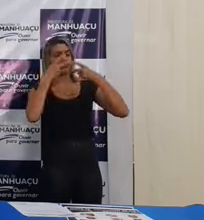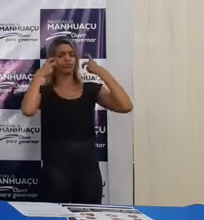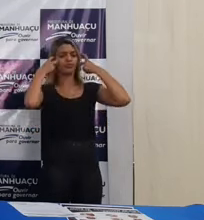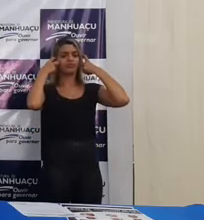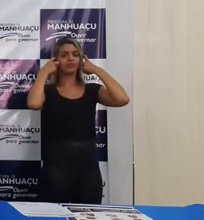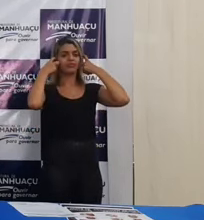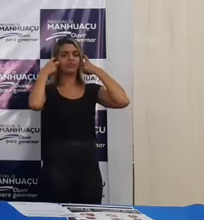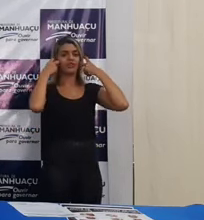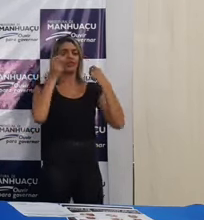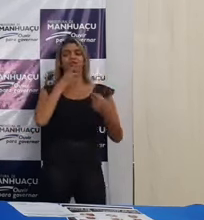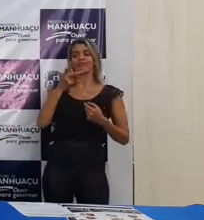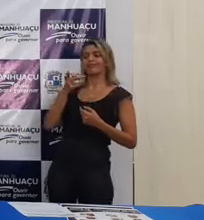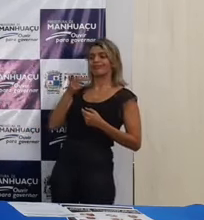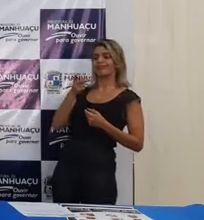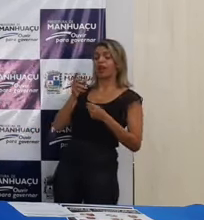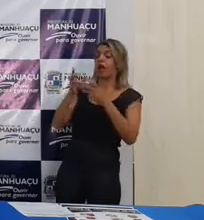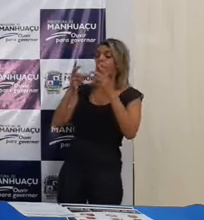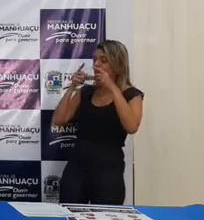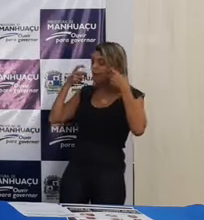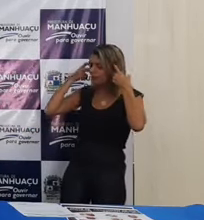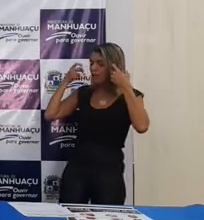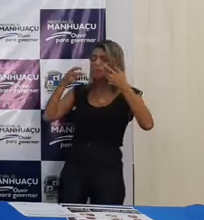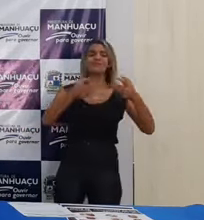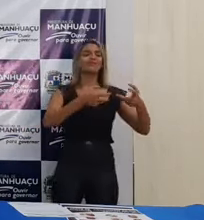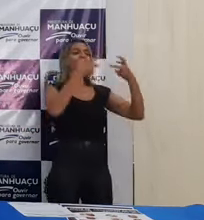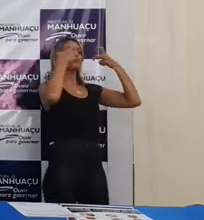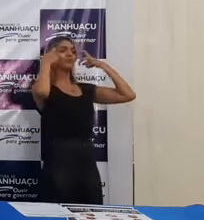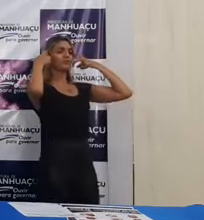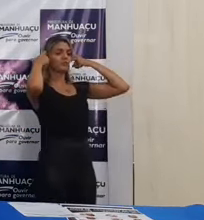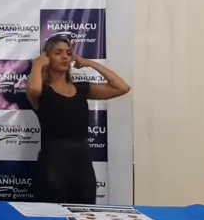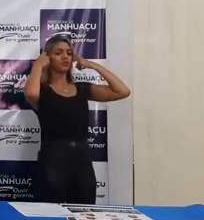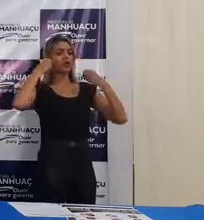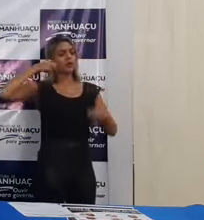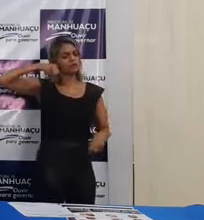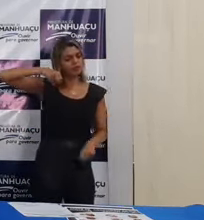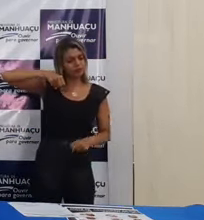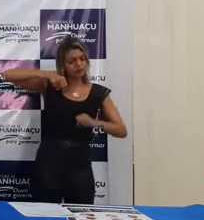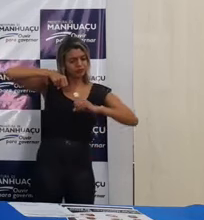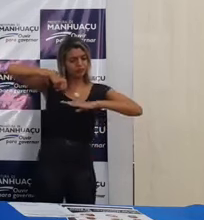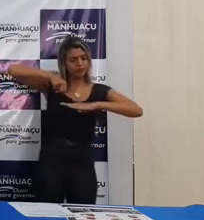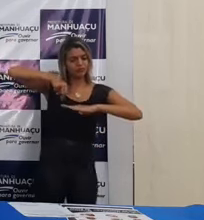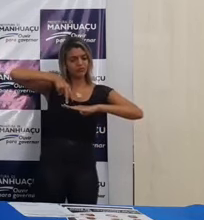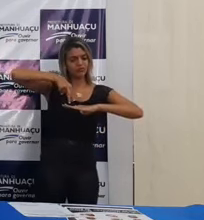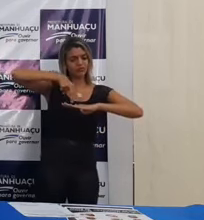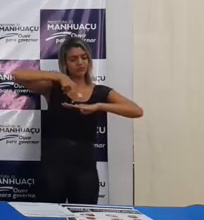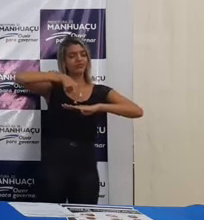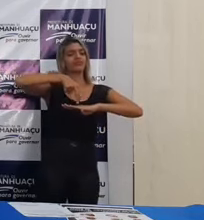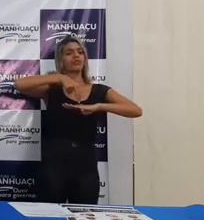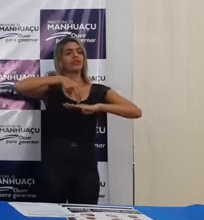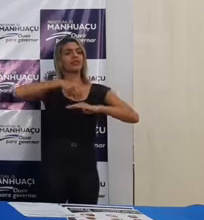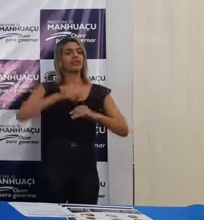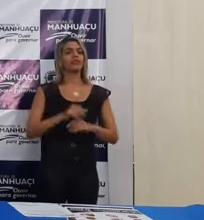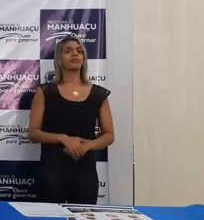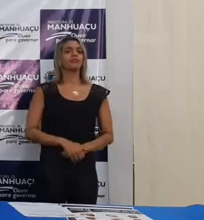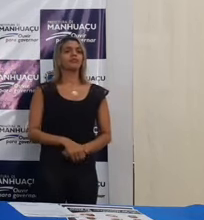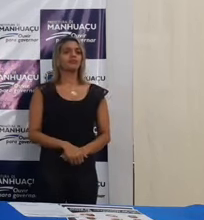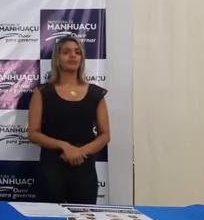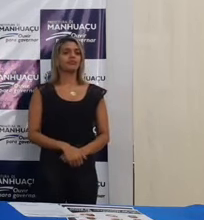máscara. Mas, como eu mesmo falei, vamos falar da faixa de pedestre. Foi uma coisa que a população participou